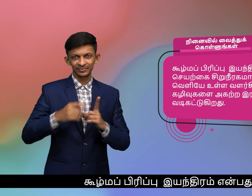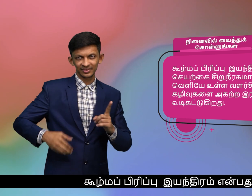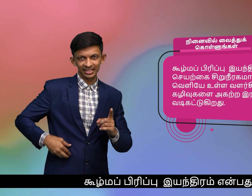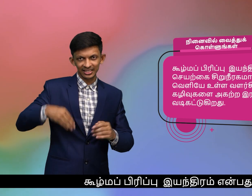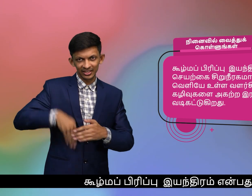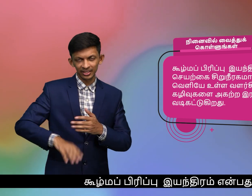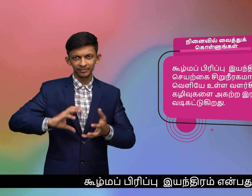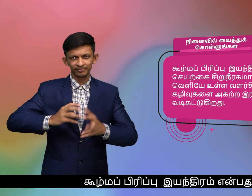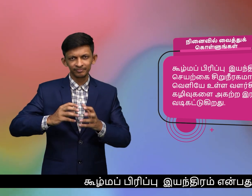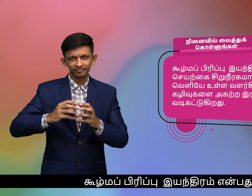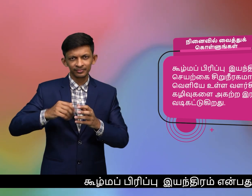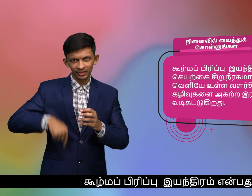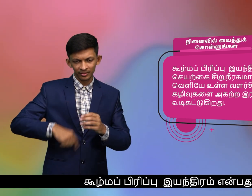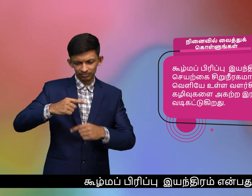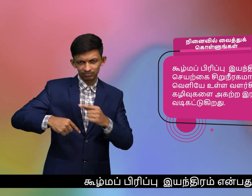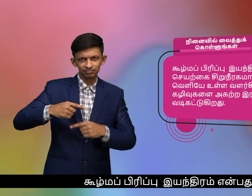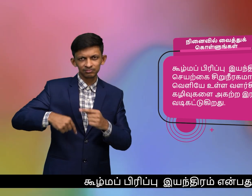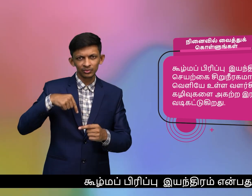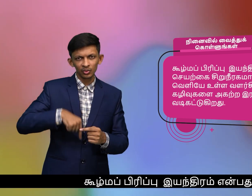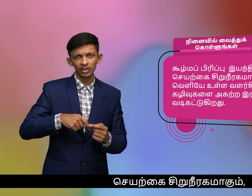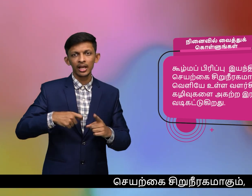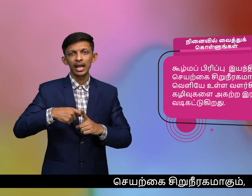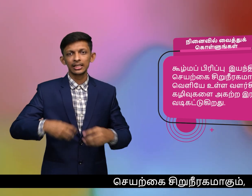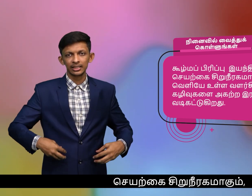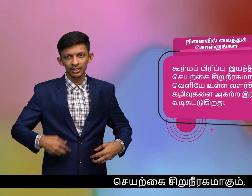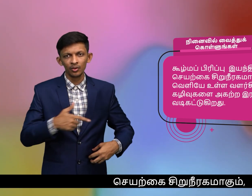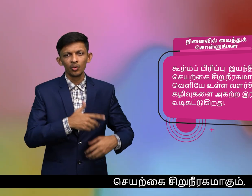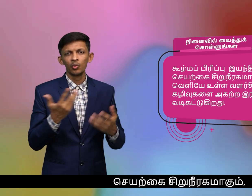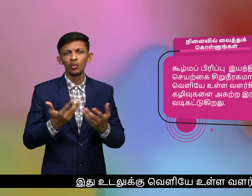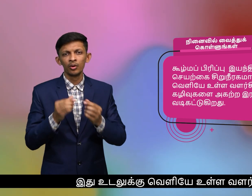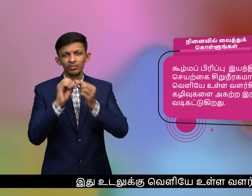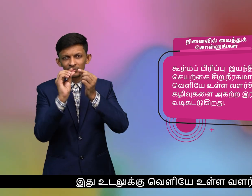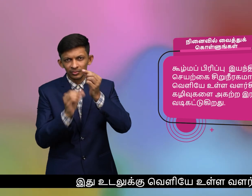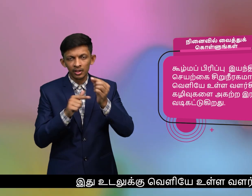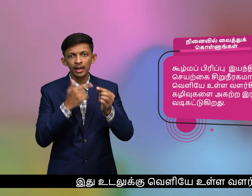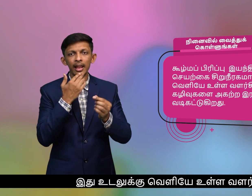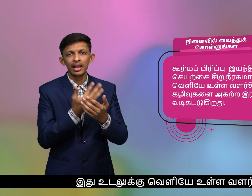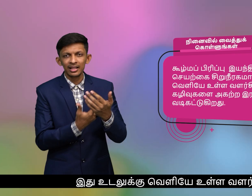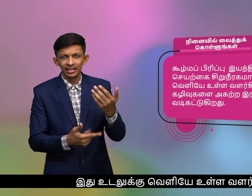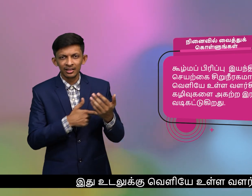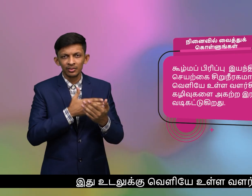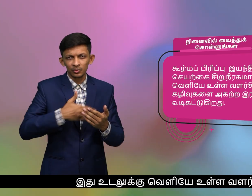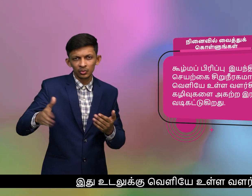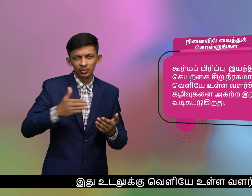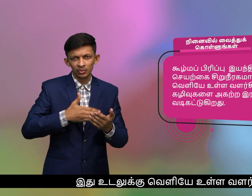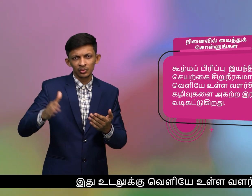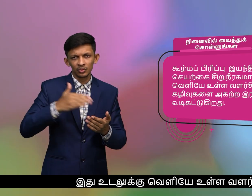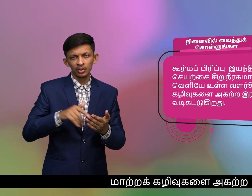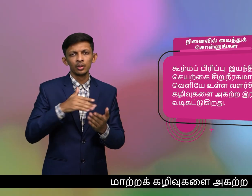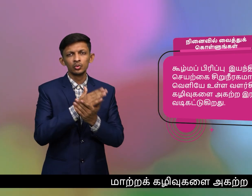பிரிப்பு இயந்திரம் என்பது ஒரு செயற்கை சிறுநீரகம் ஆகும். இது உடலுக்கு வெளியே உள்ள வளர்சிதை மாற்ற